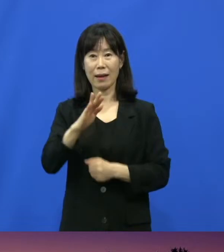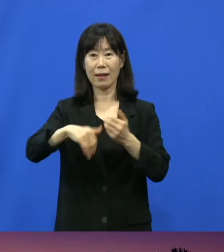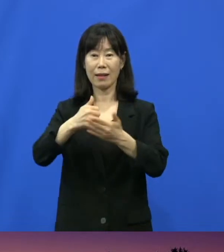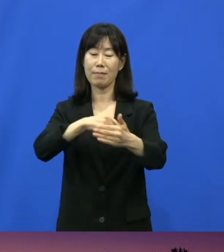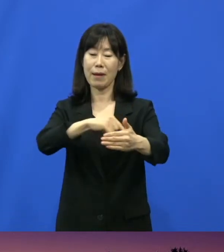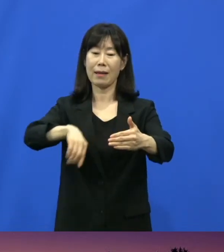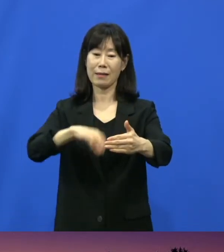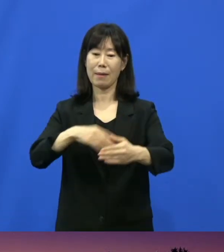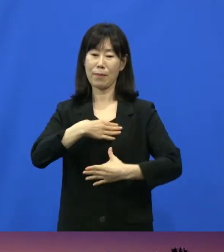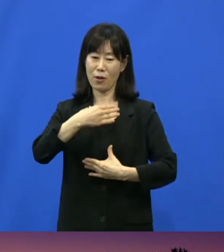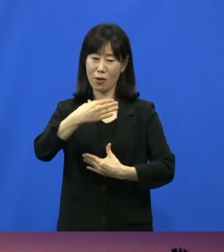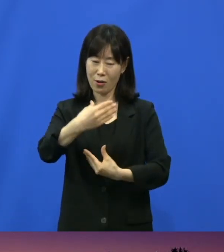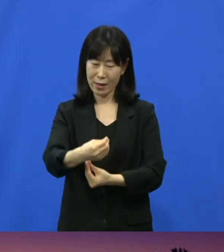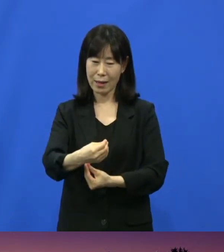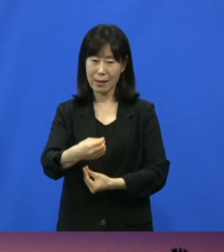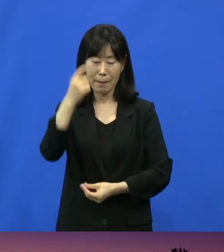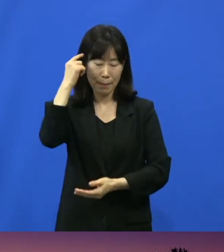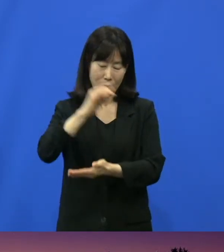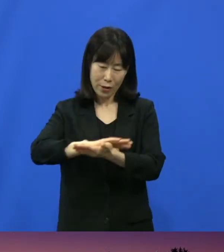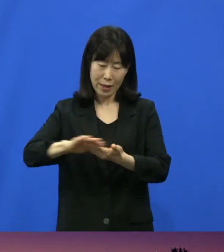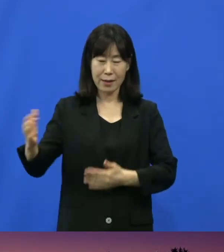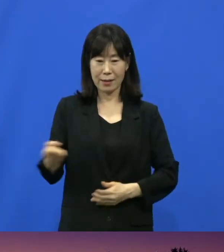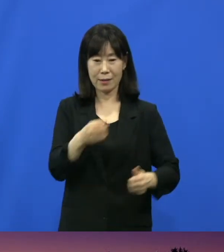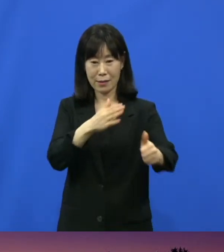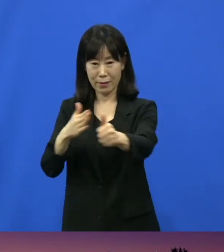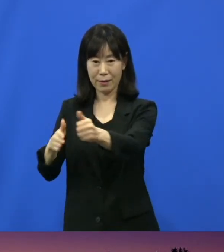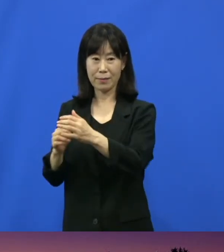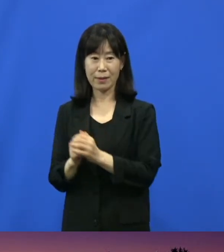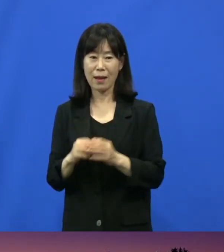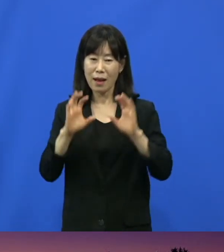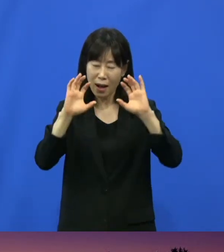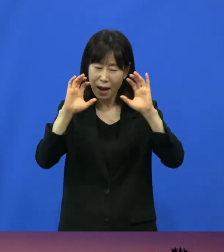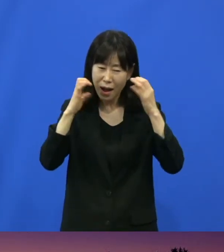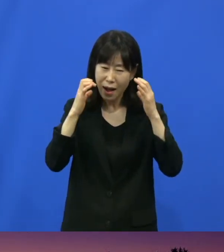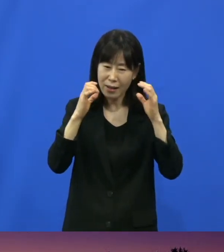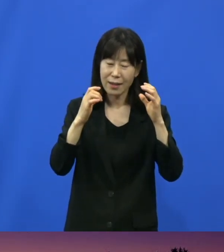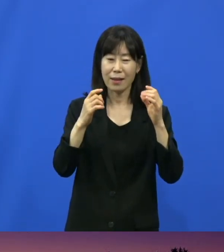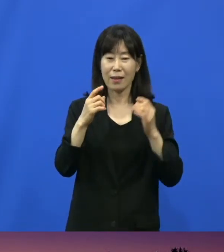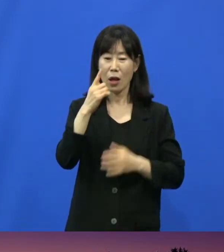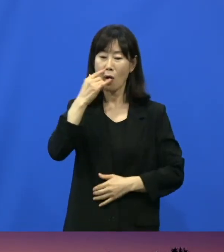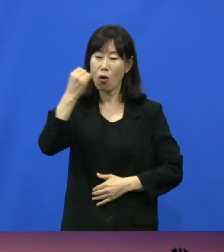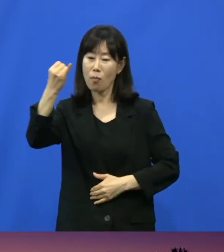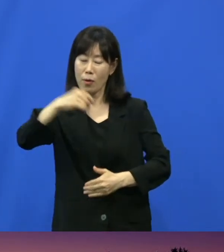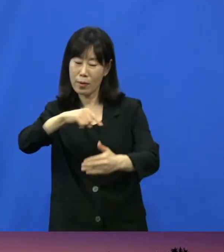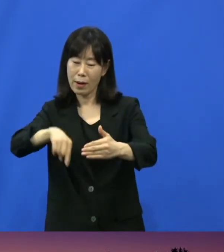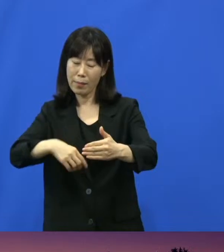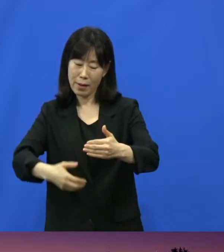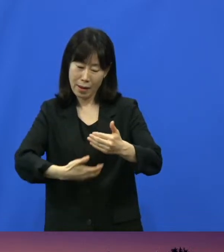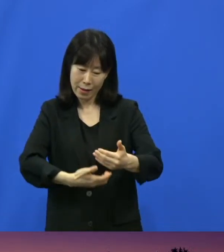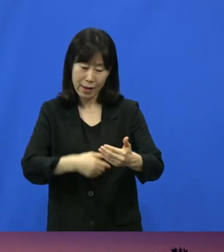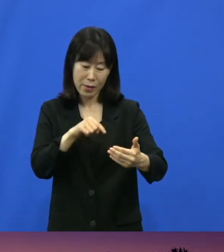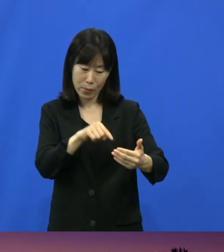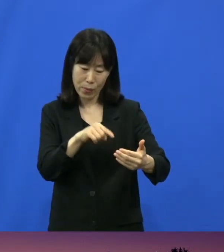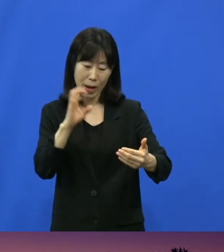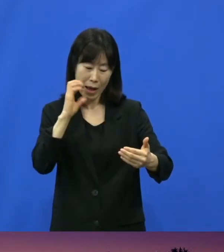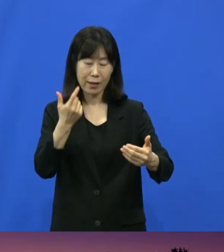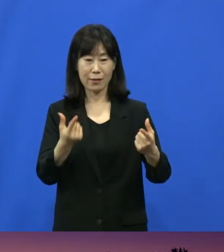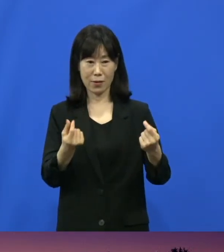평강을 누리셔야 돼요. 평온함. 여러분, 이 베이비를 보세요. 그 엄마의 품 안에 있는 평온함, 그게 우리가 누려야 될 거예요.